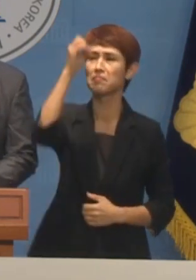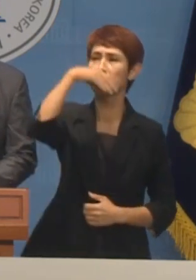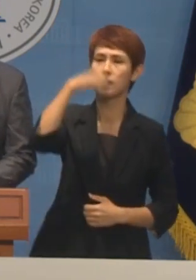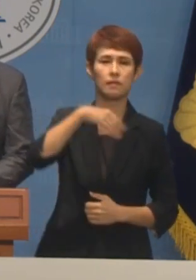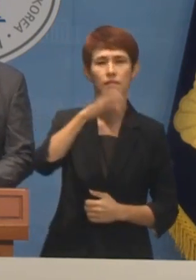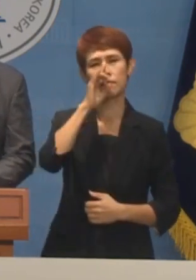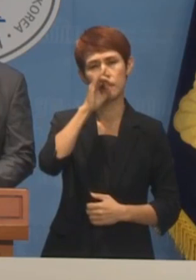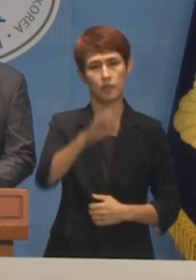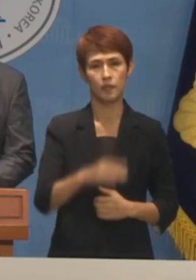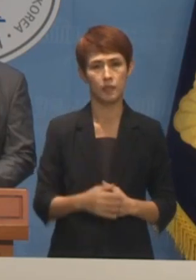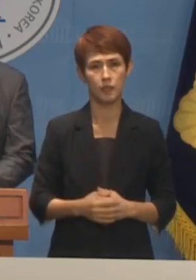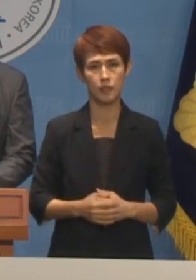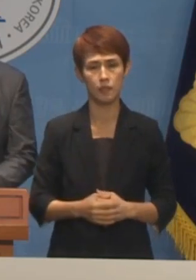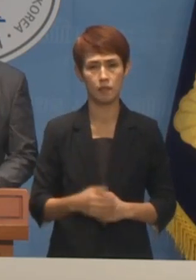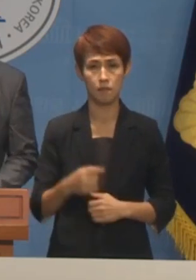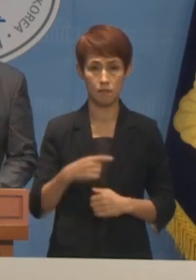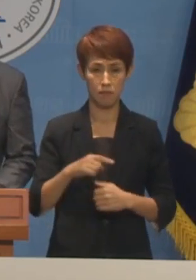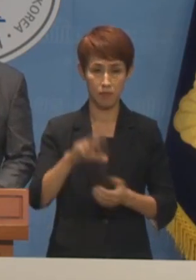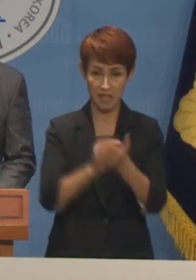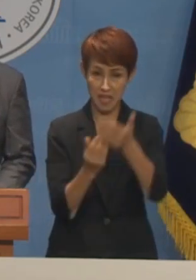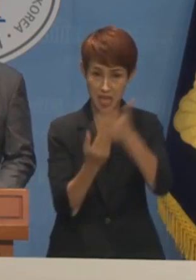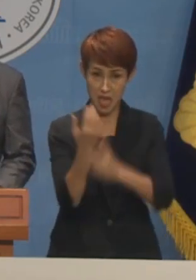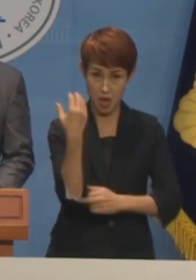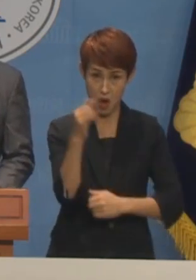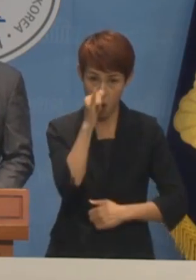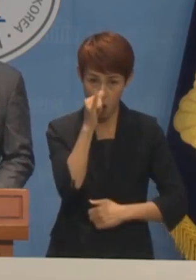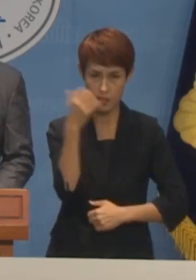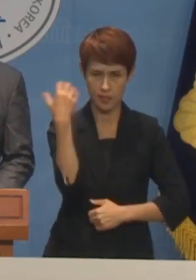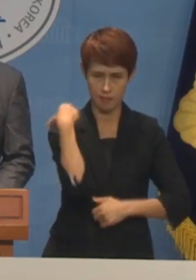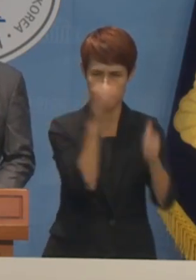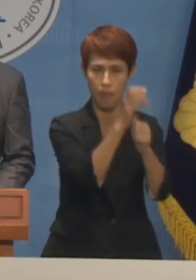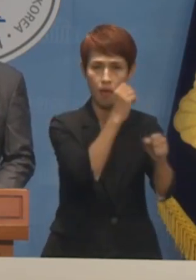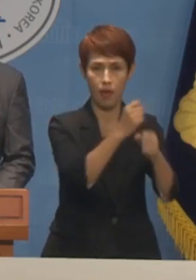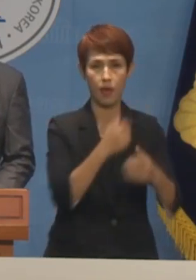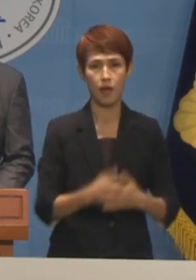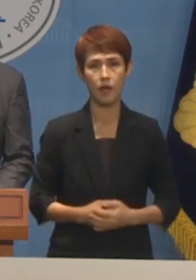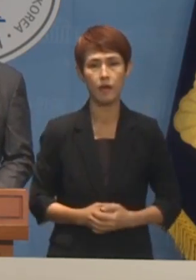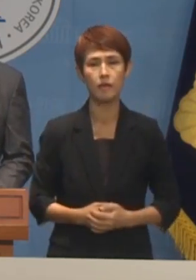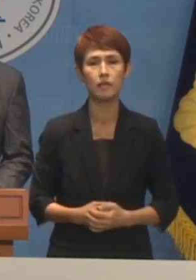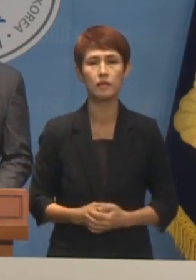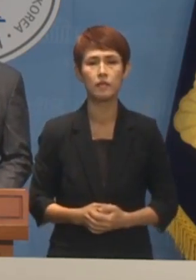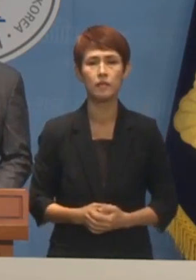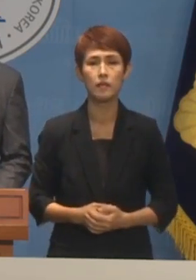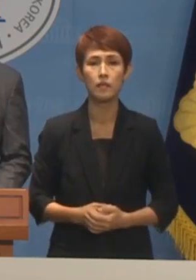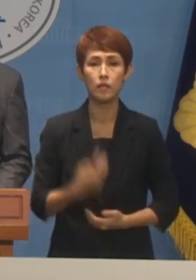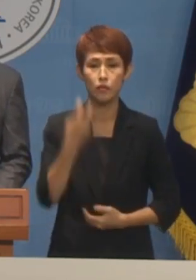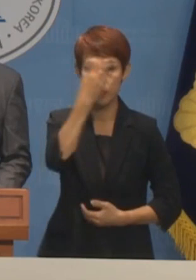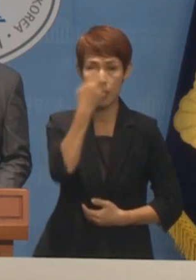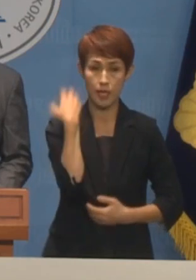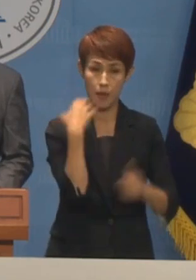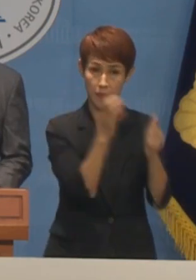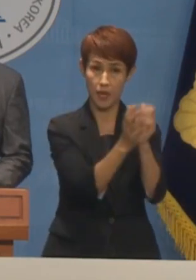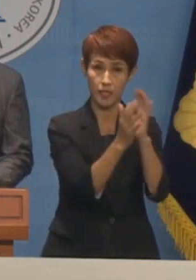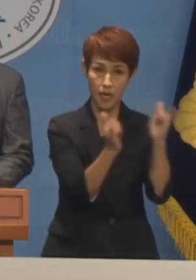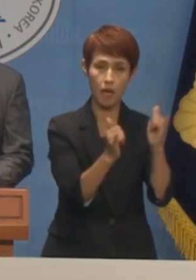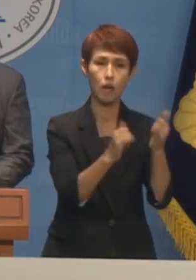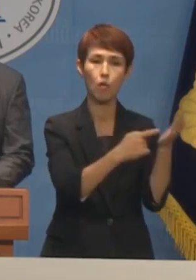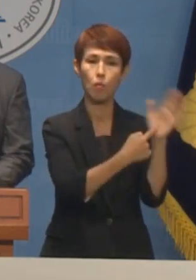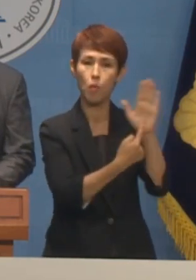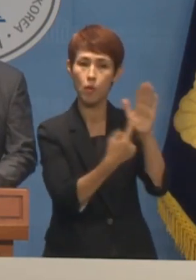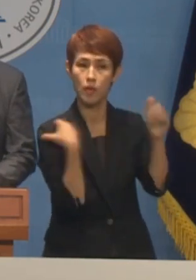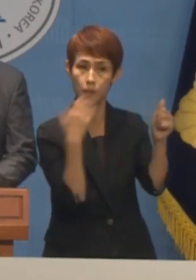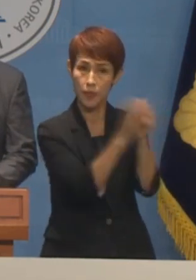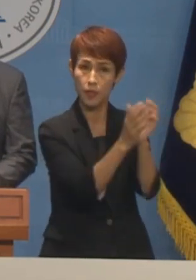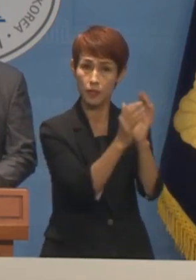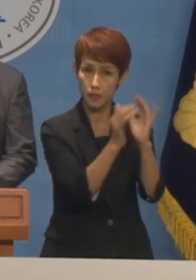말고식의 무책임한 수사를 뿌리 뽑도록 했습니다. 마지막으로 제정안의 말미에는 수사 담당자, 공보 담당자